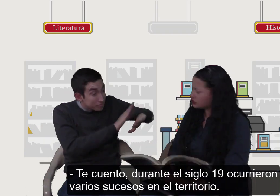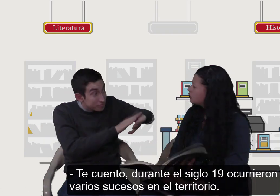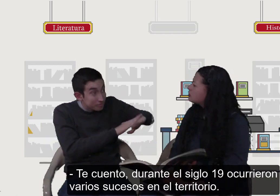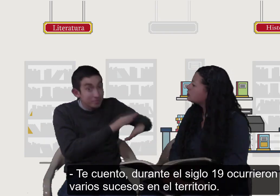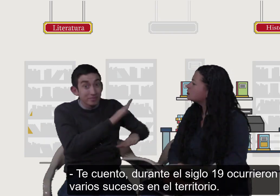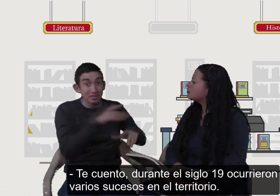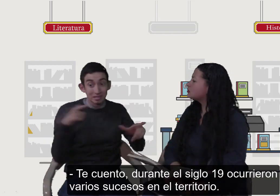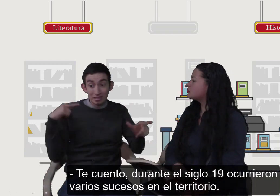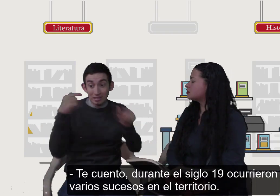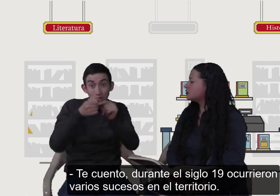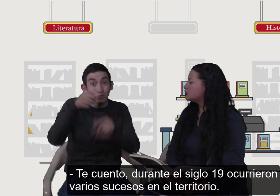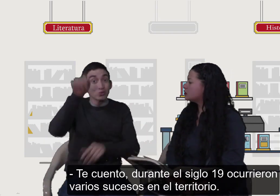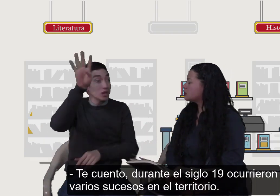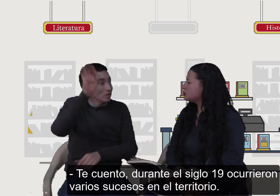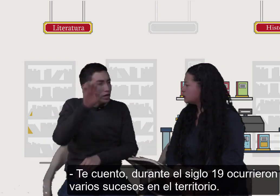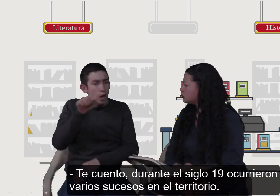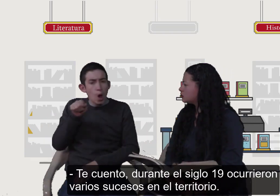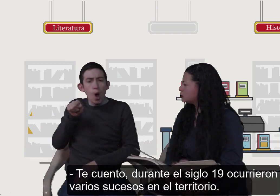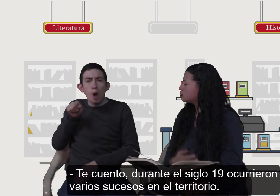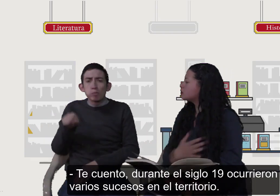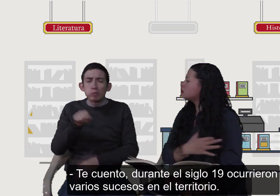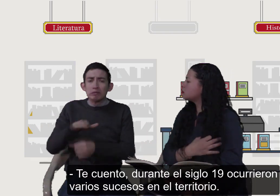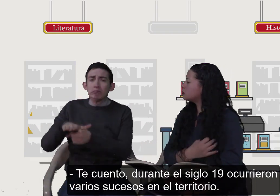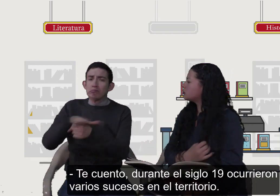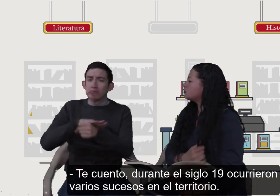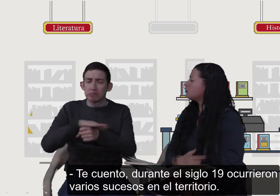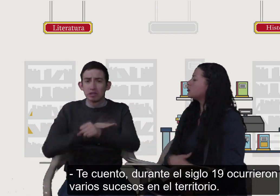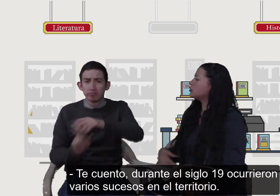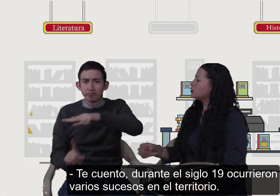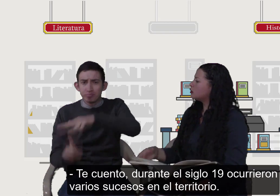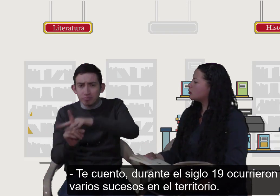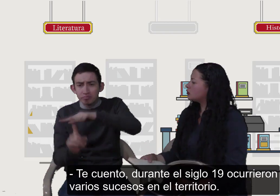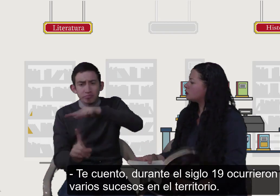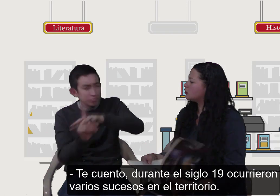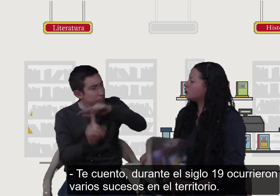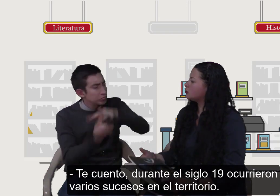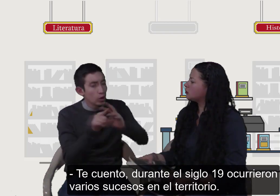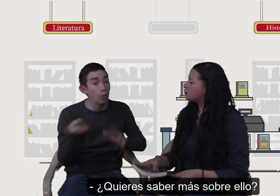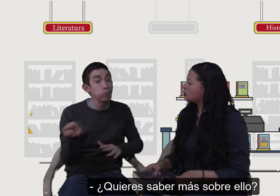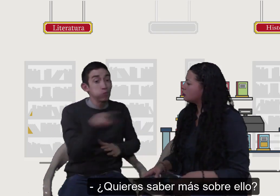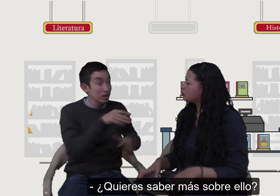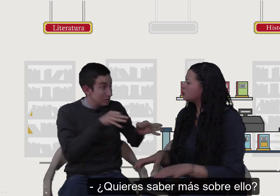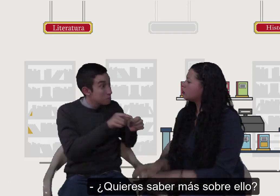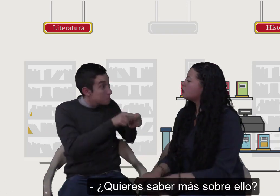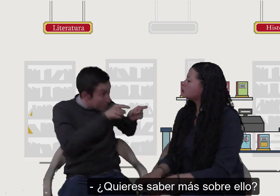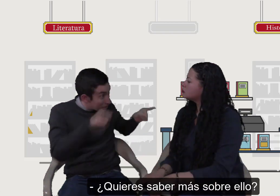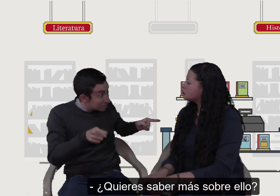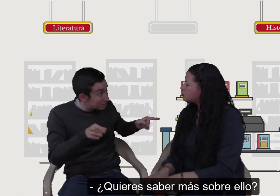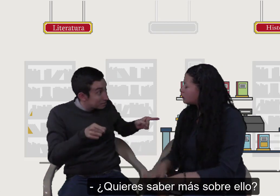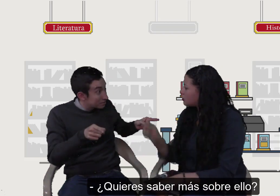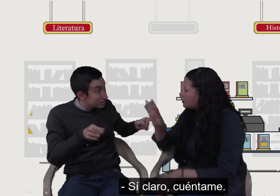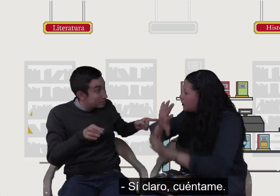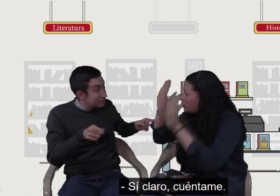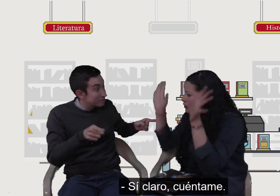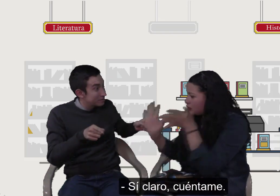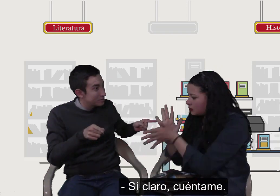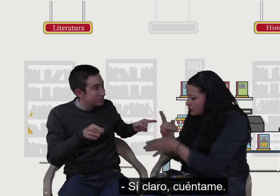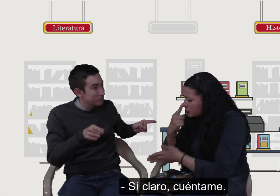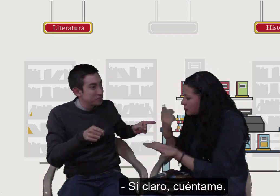Te cuento Durante el siglo XIX ocurrieron varios sucesos en el territorio ¿Quieres saber más sobre ello? Sí,